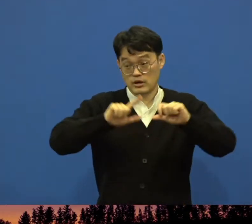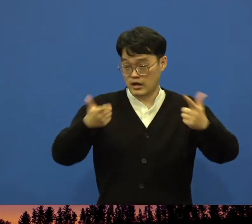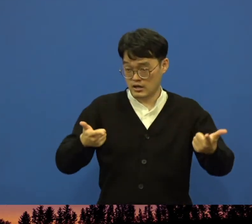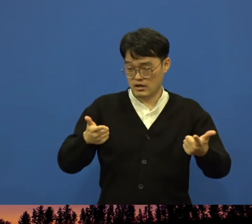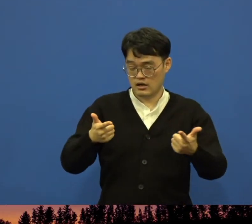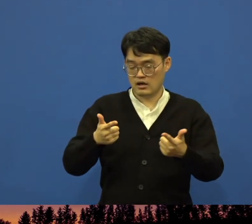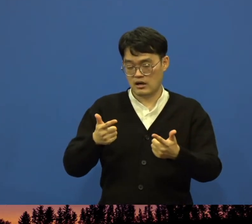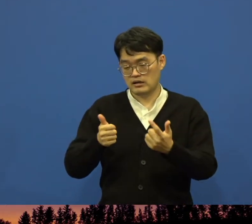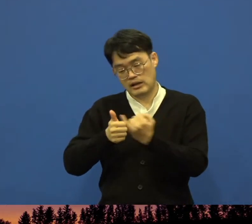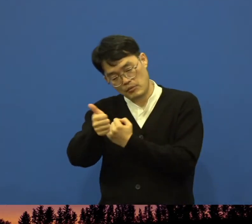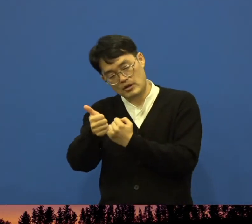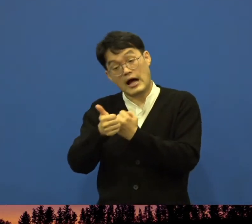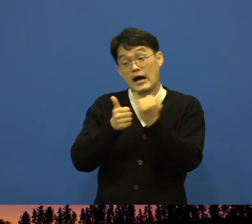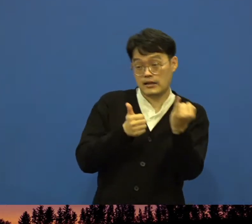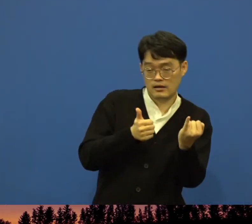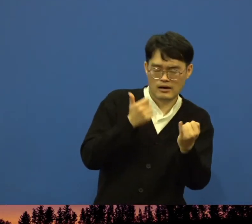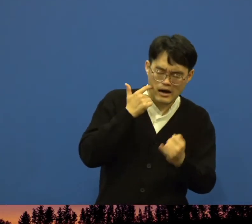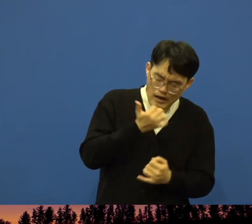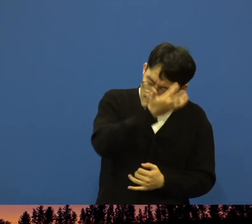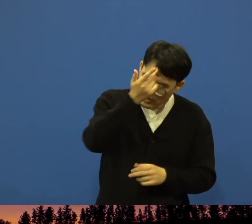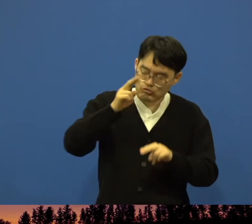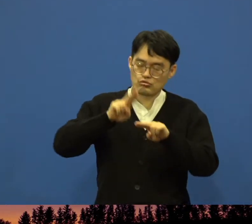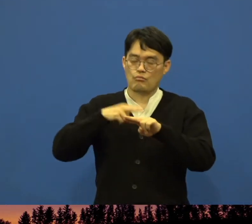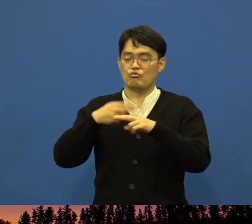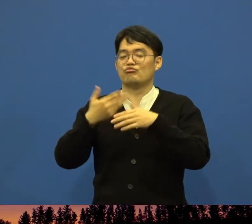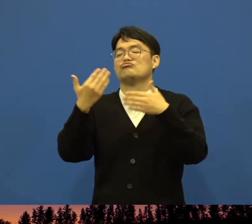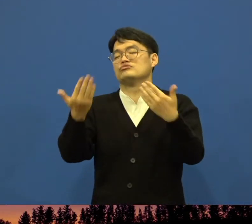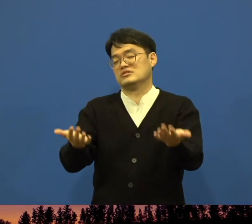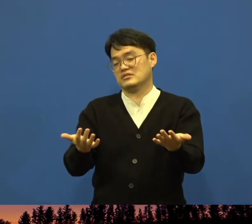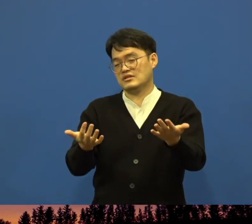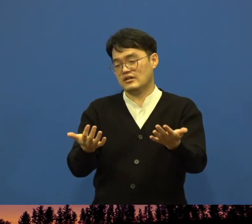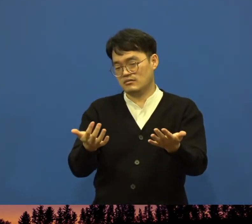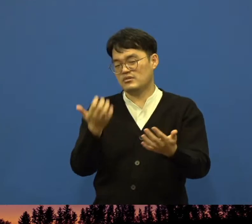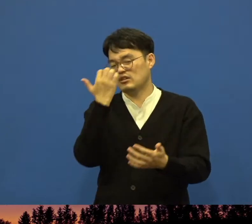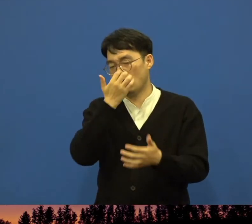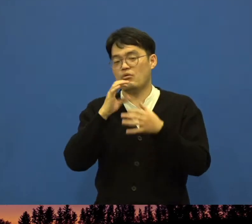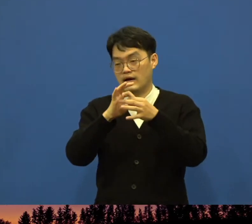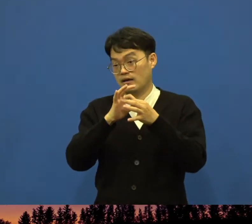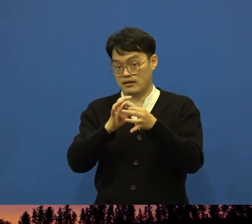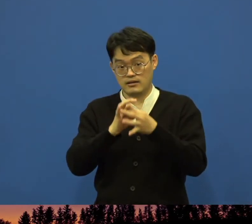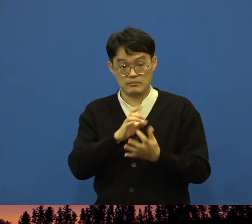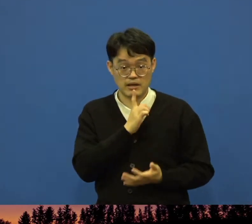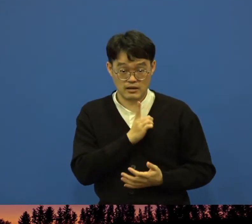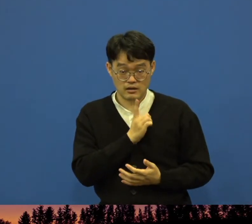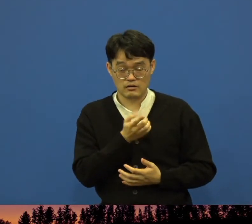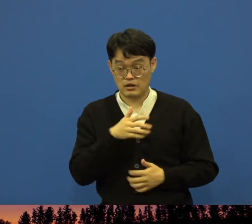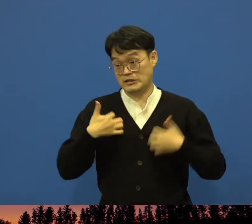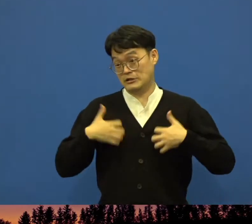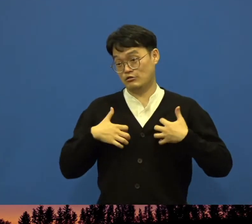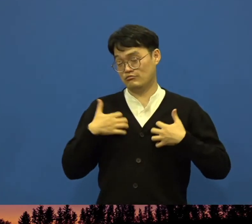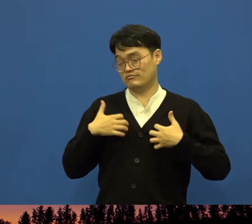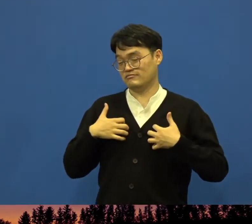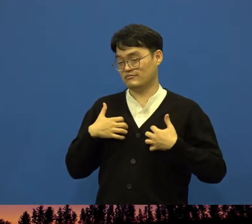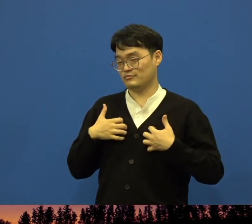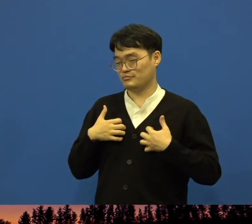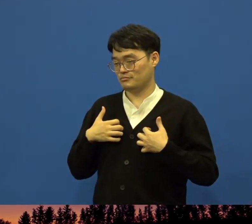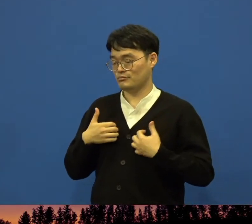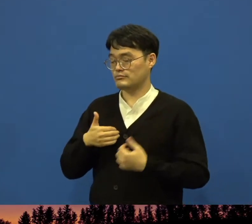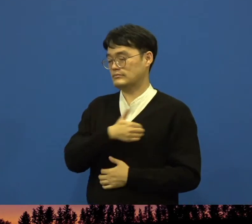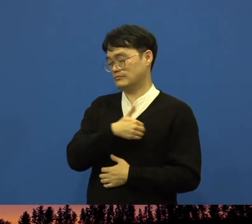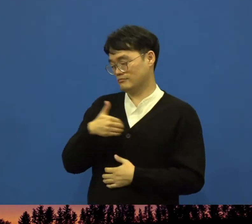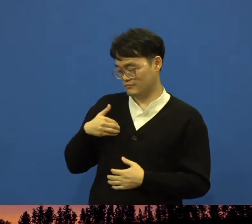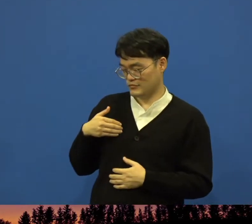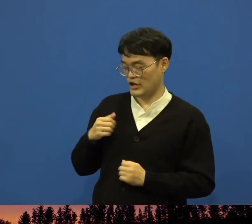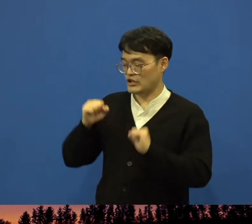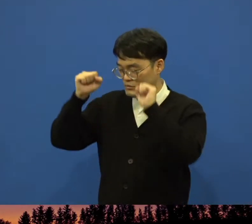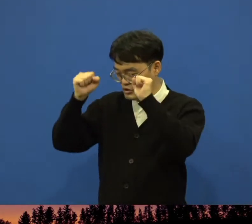부부관계에서 주는 아름다운 선물이 틀림없어요. 이 즐거움을 찾는 겁니다. 여가를 가지고 스포츠, 여행, 적당한 놀이들